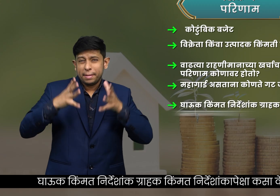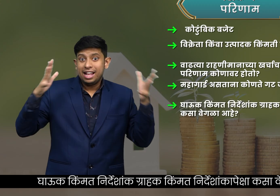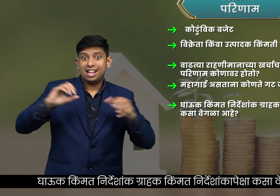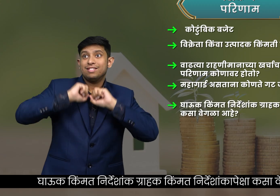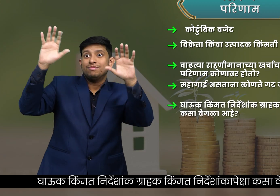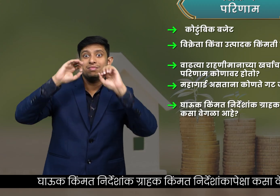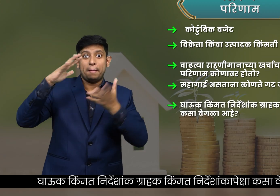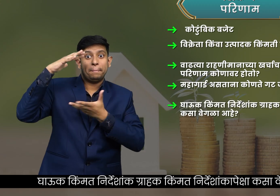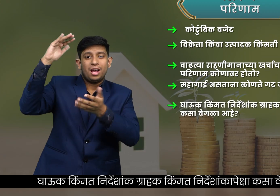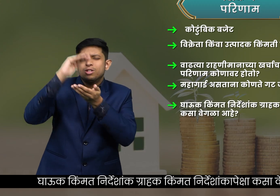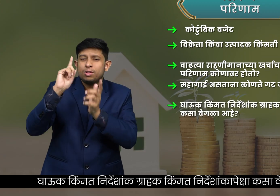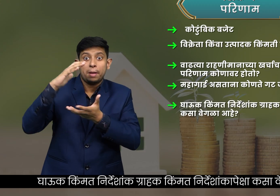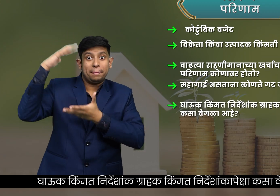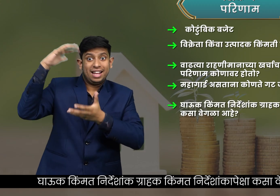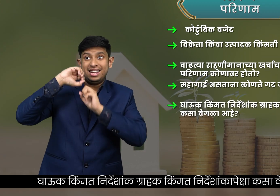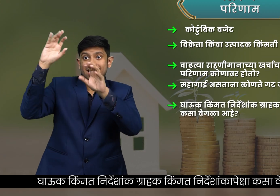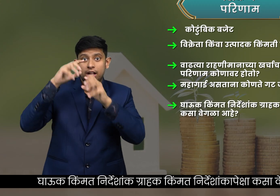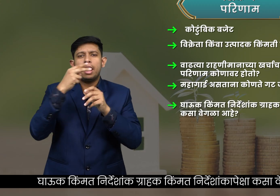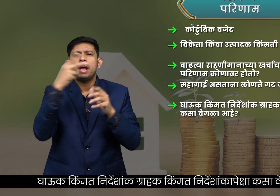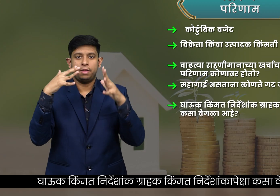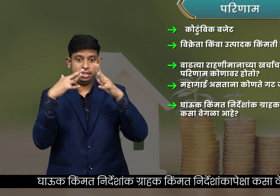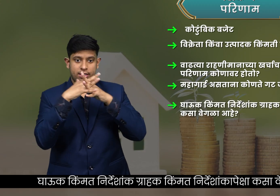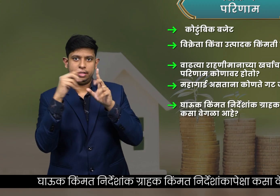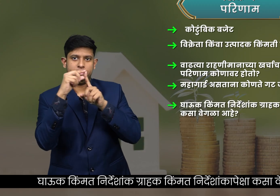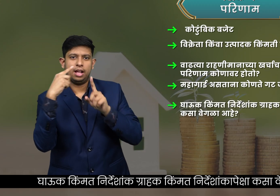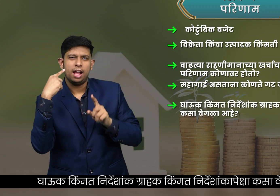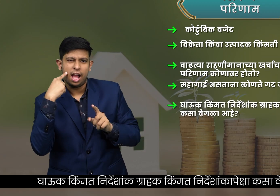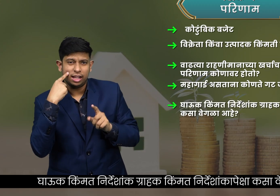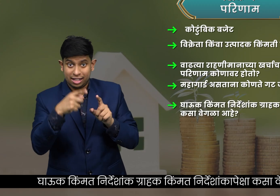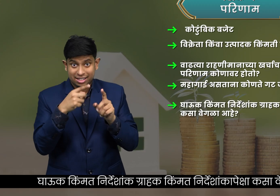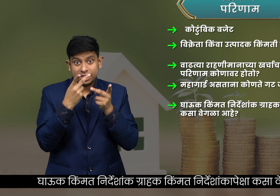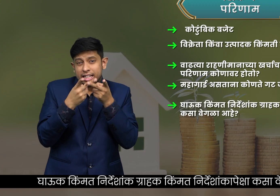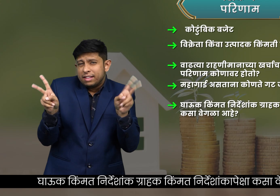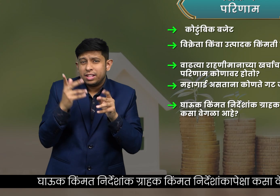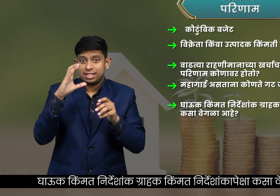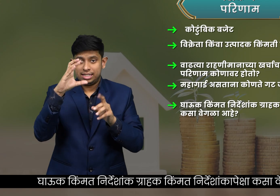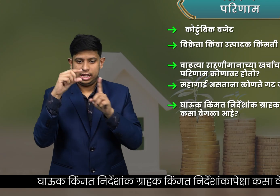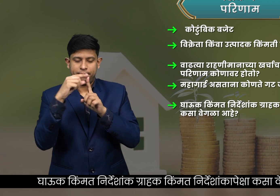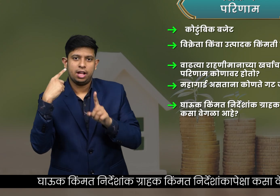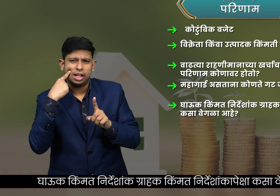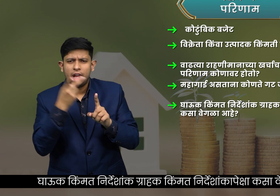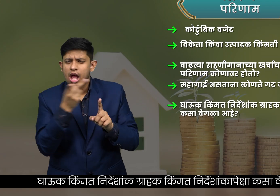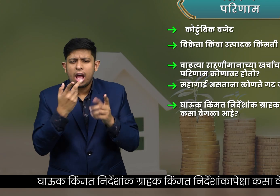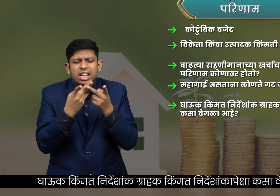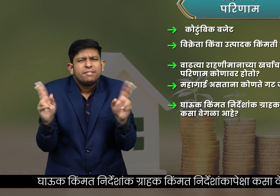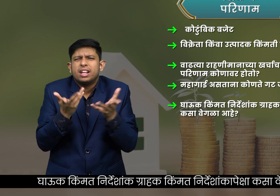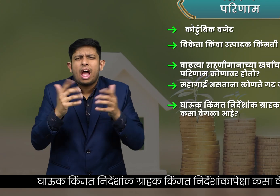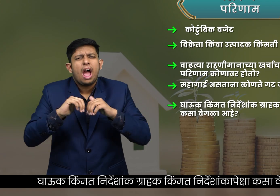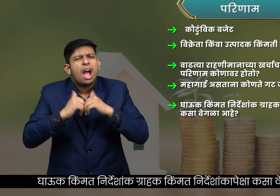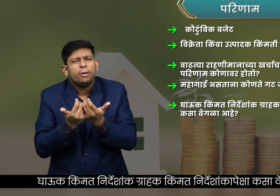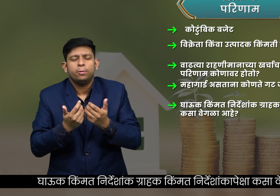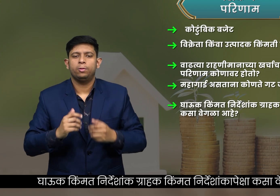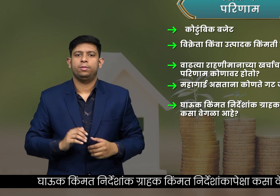घाऊक किंमत निर्देशांक ग्राहक किंमत निर्देशांकांपेक्षा कसा वेगळा आहे,